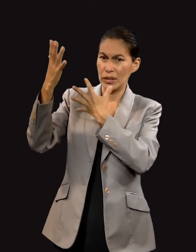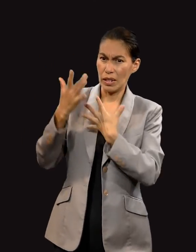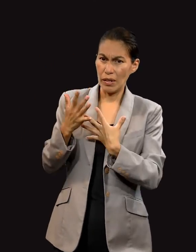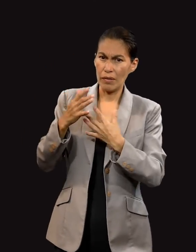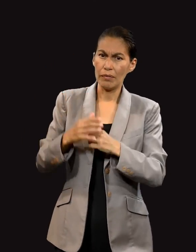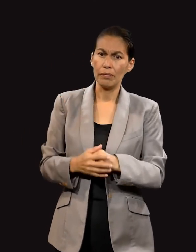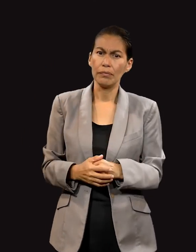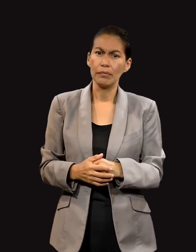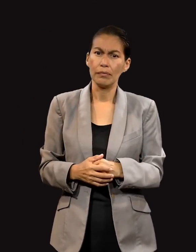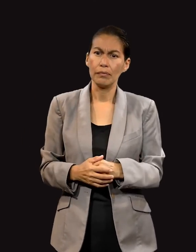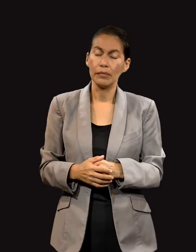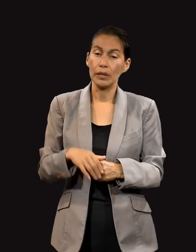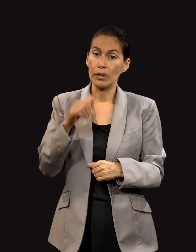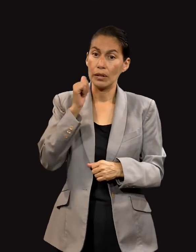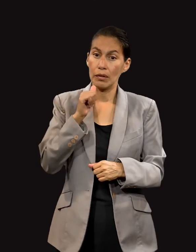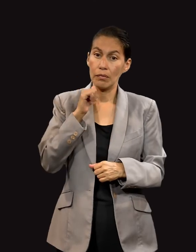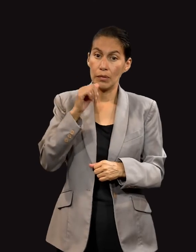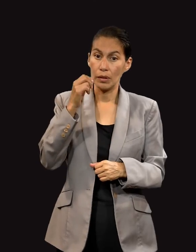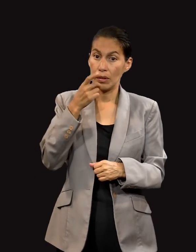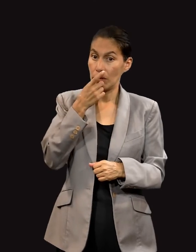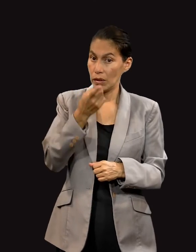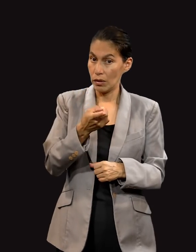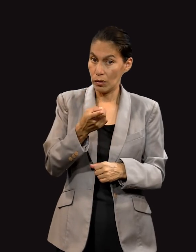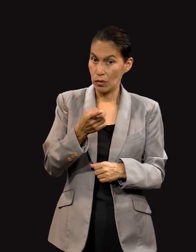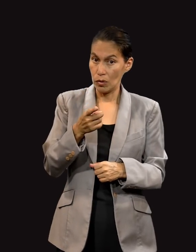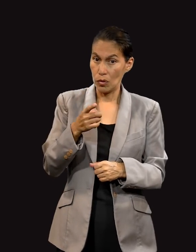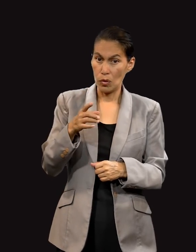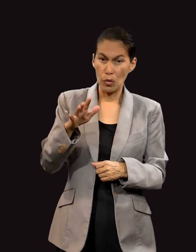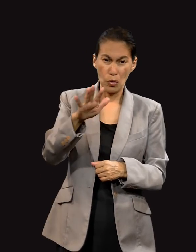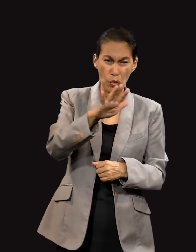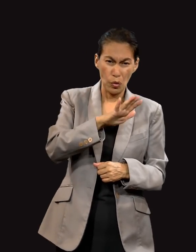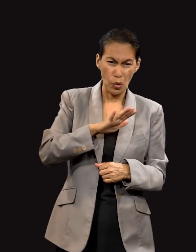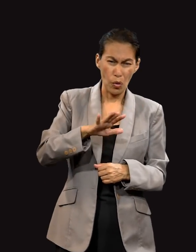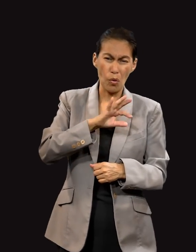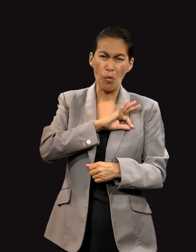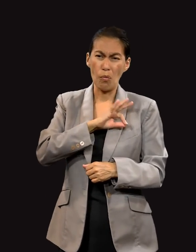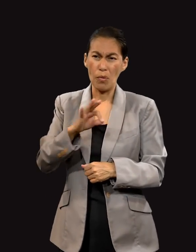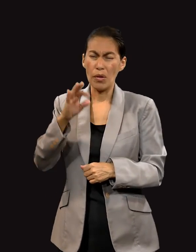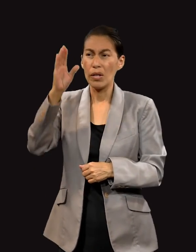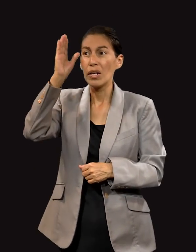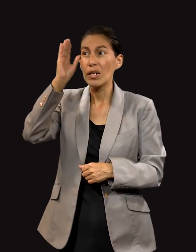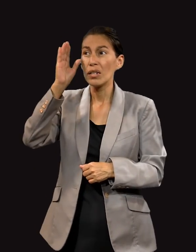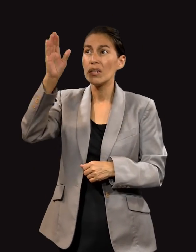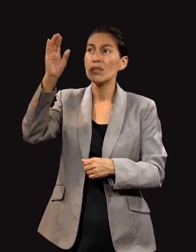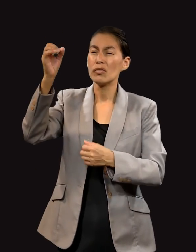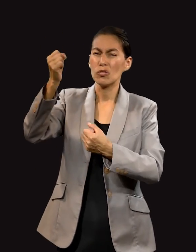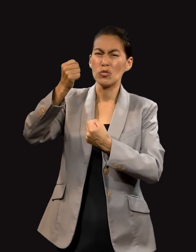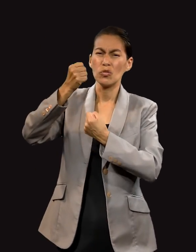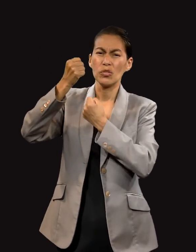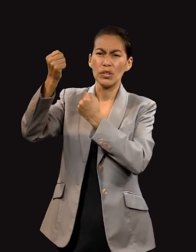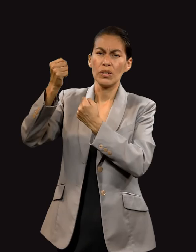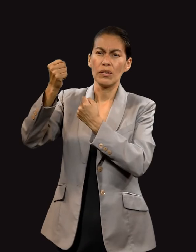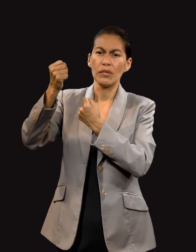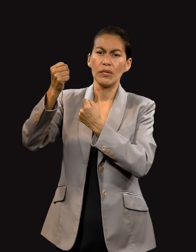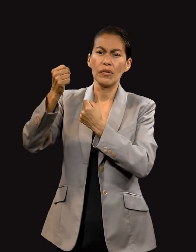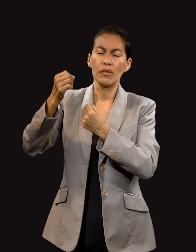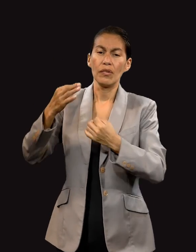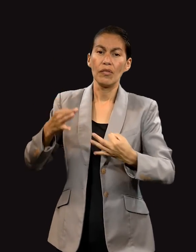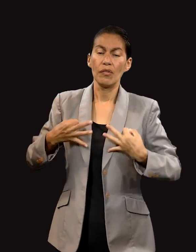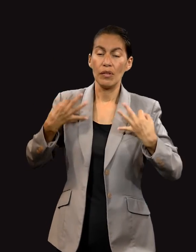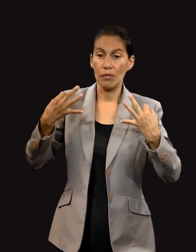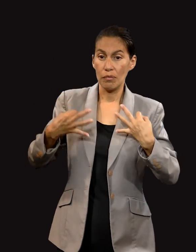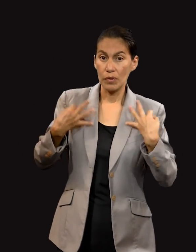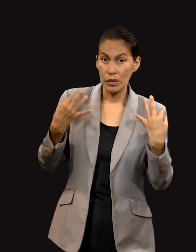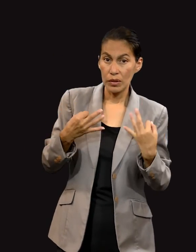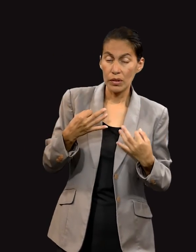siempre nos dará fuerzas y yo diría, siempre digo, todo lo puedo en Cristo que me fortalece. Todo lo